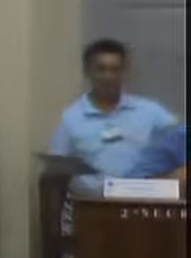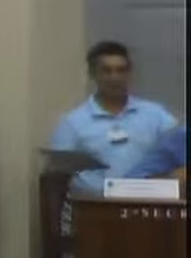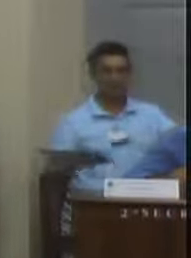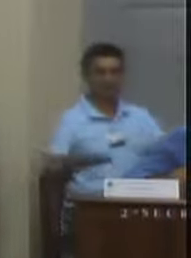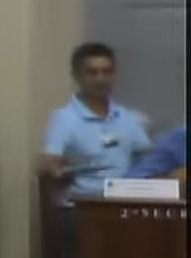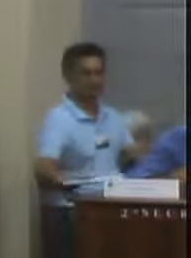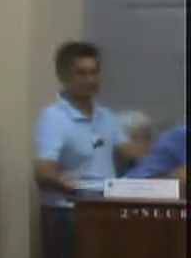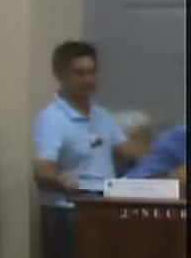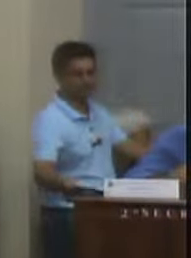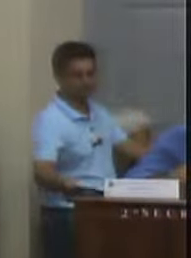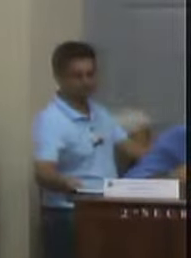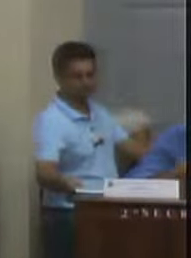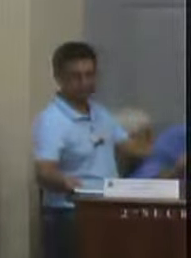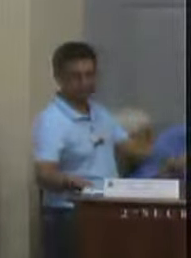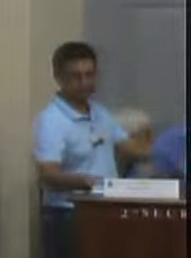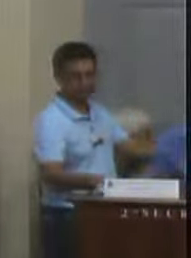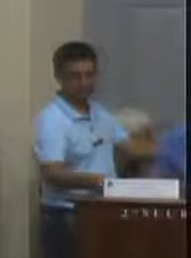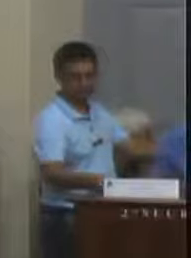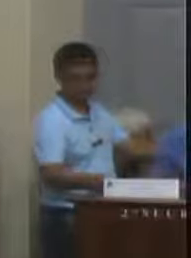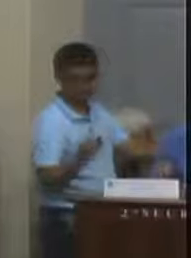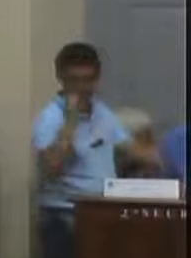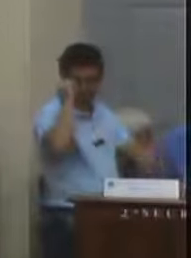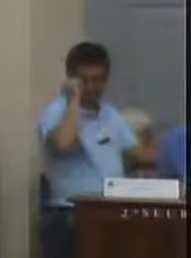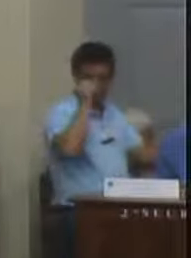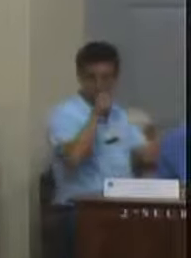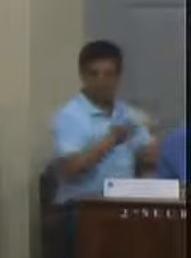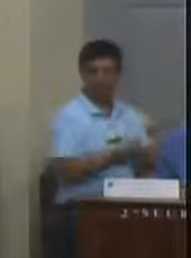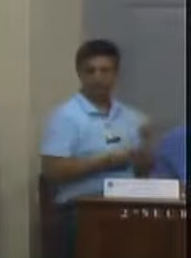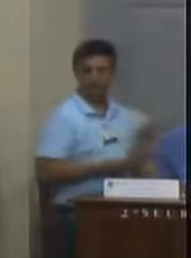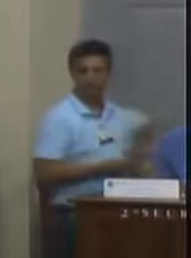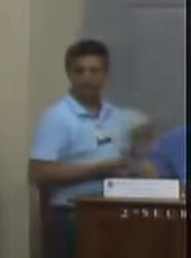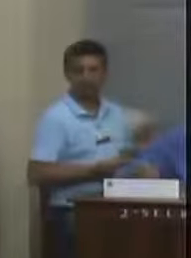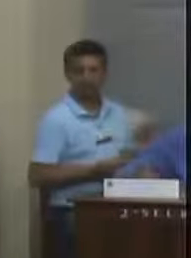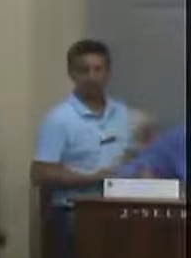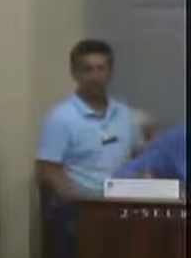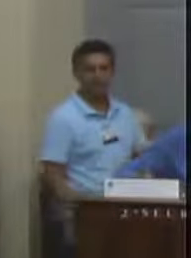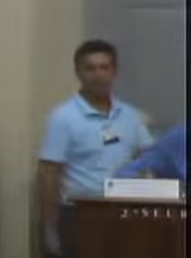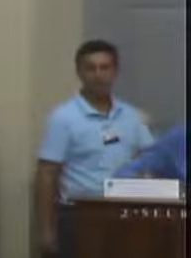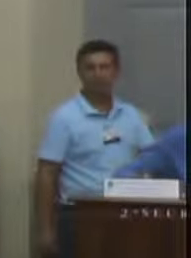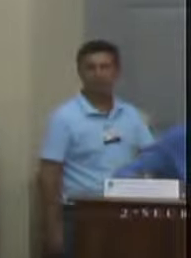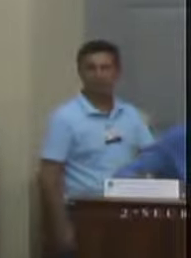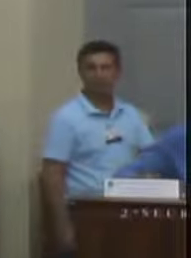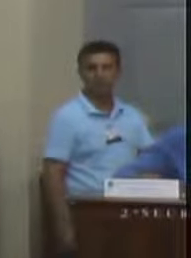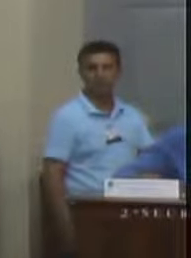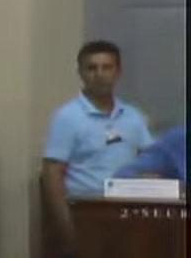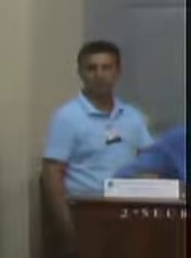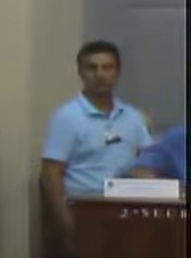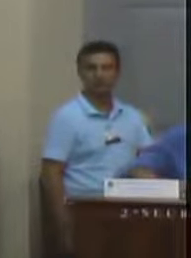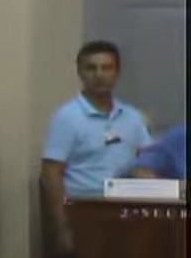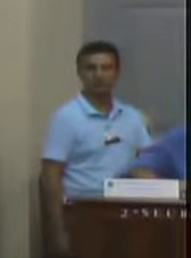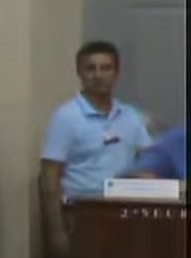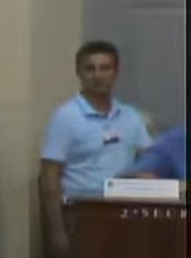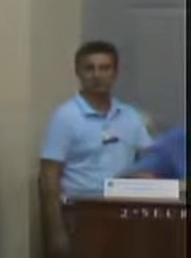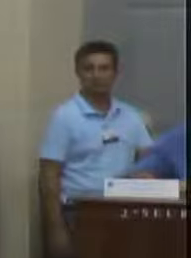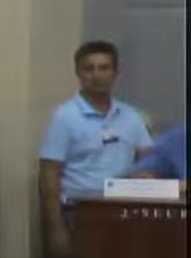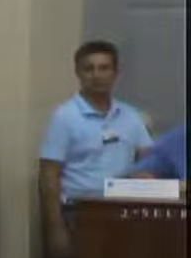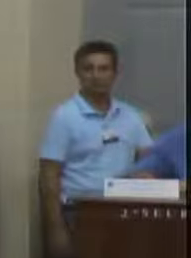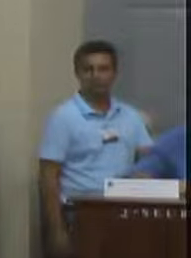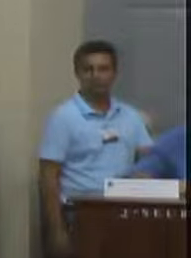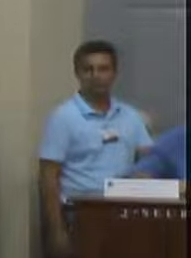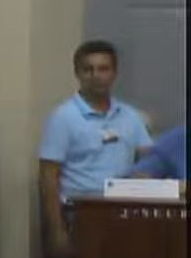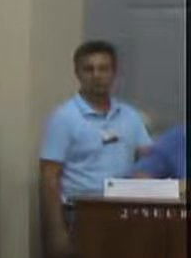a Giovana, bastava você ficar 30 minutos perto da Giovana para se tornar o melhor amigo dela. E a Giovana era essa dama.